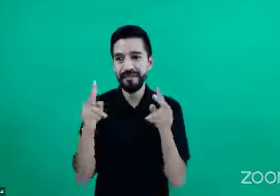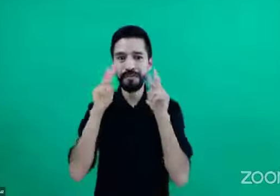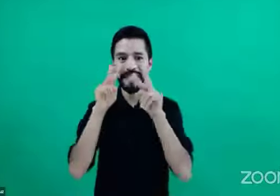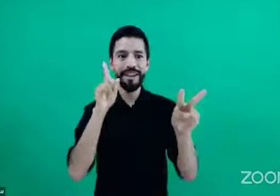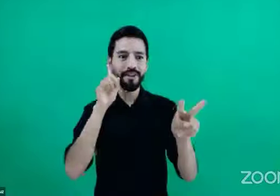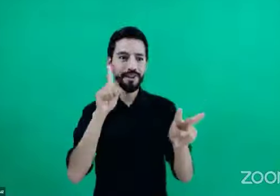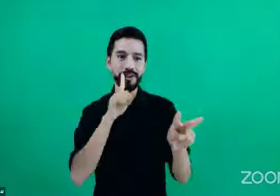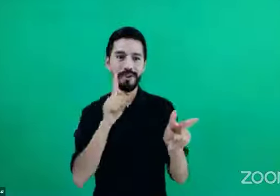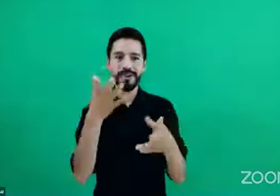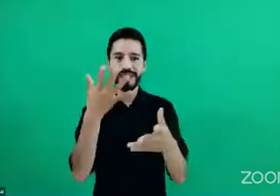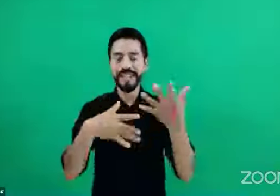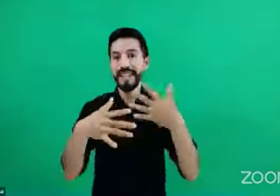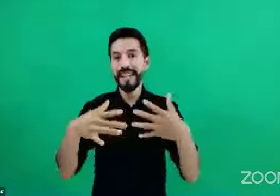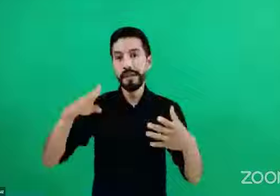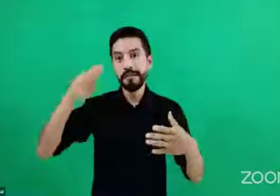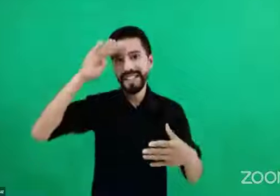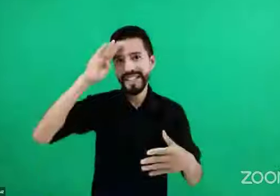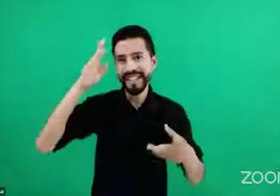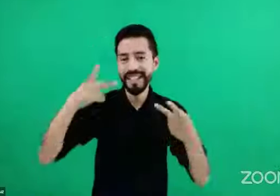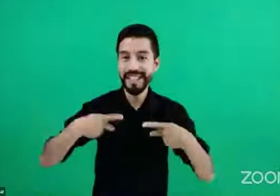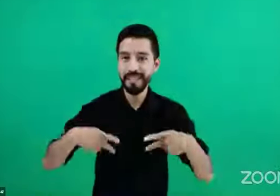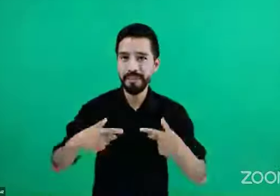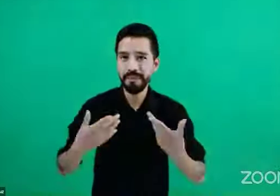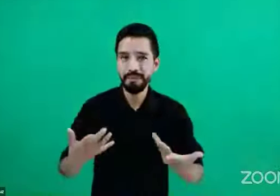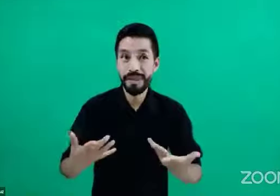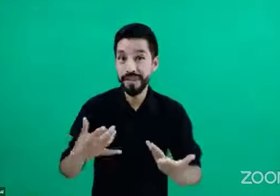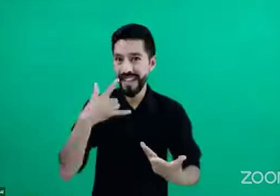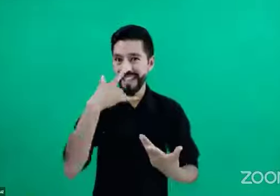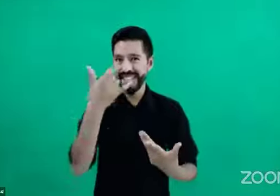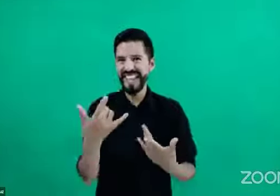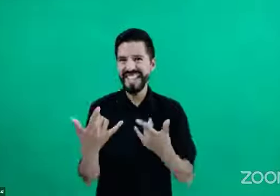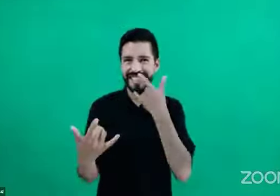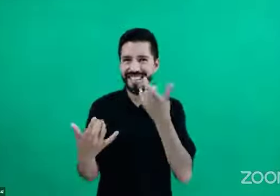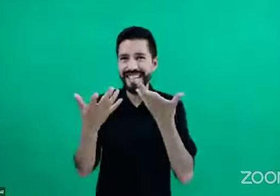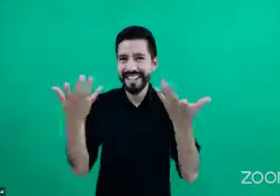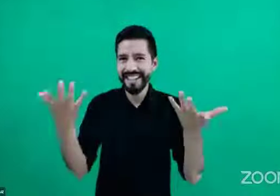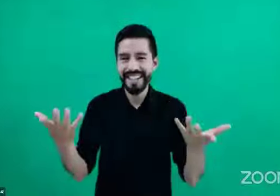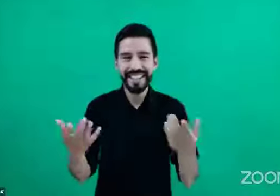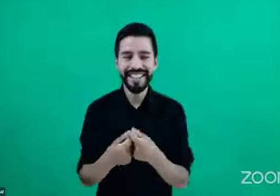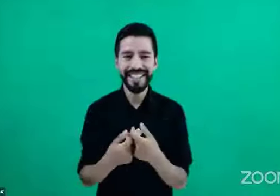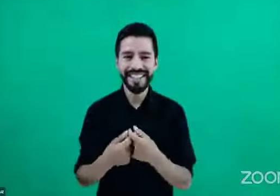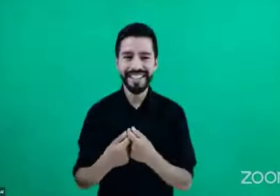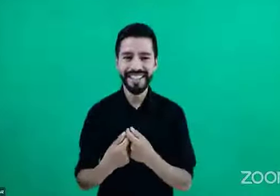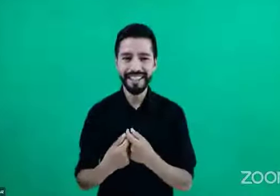que ven a los sordos y piensan que son personas extrañas, raras.